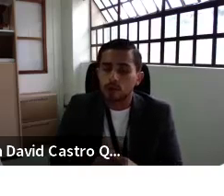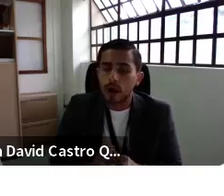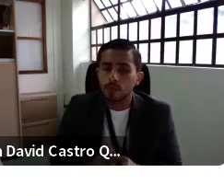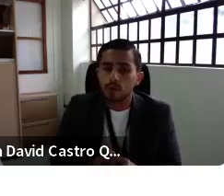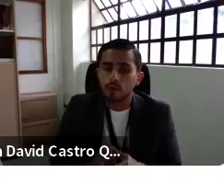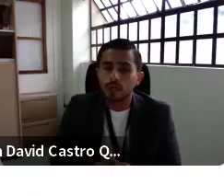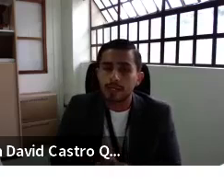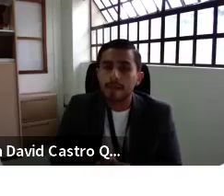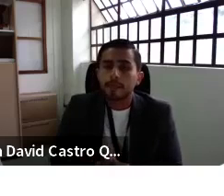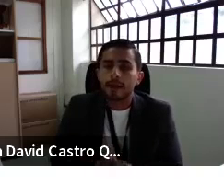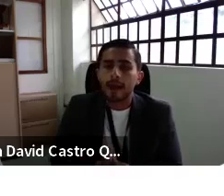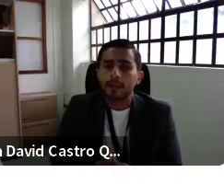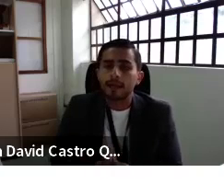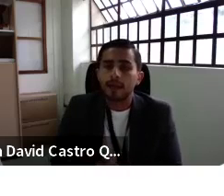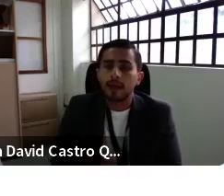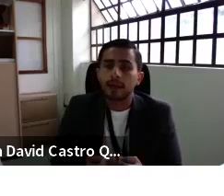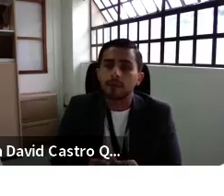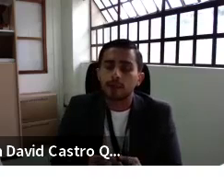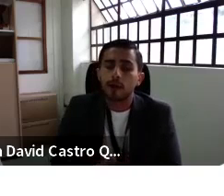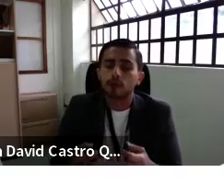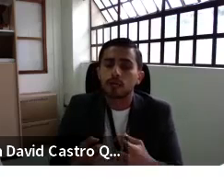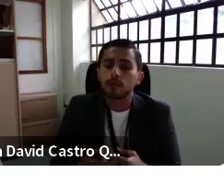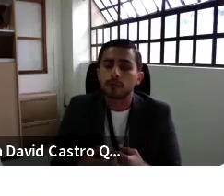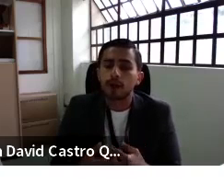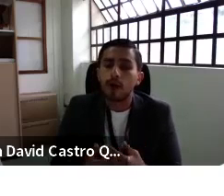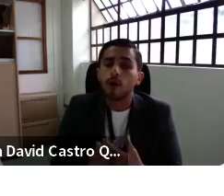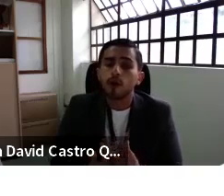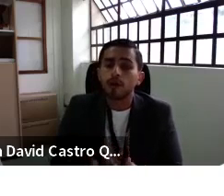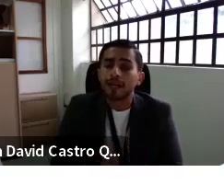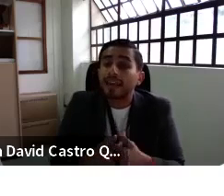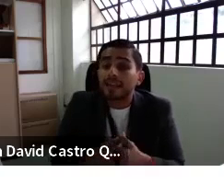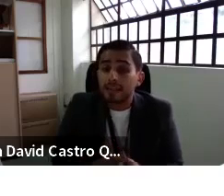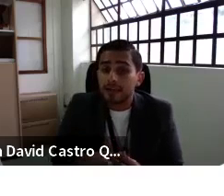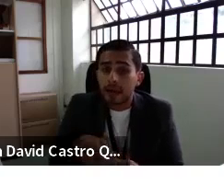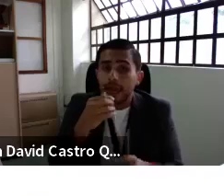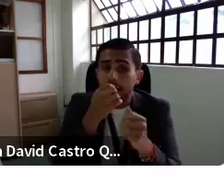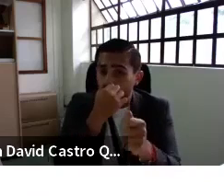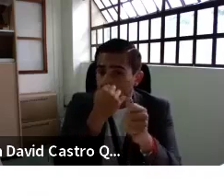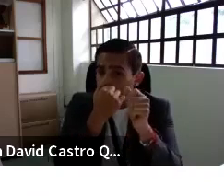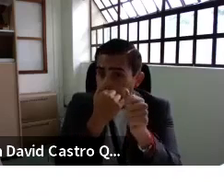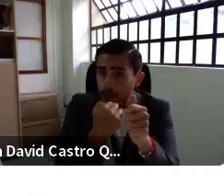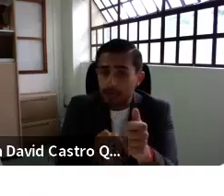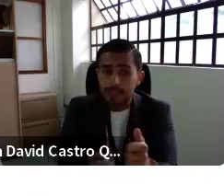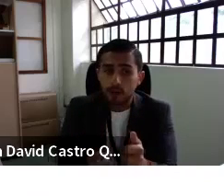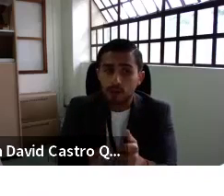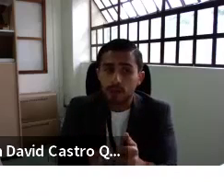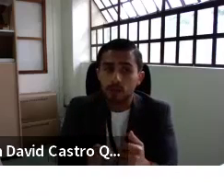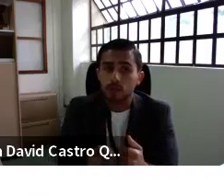trabajamos todos los días realmente el equipo de trabajo los equipos de trabajo logren adquirir elementos clave de ese conocimiento que nos